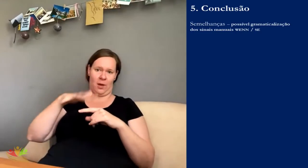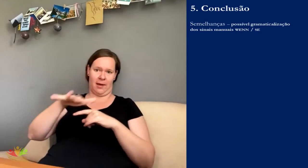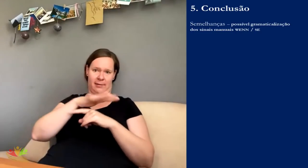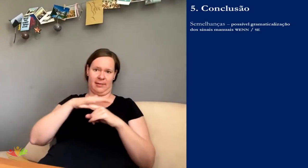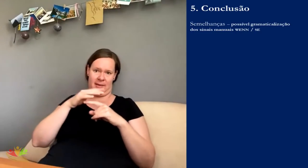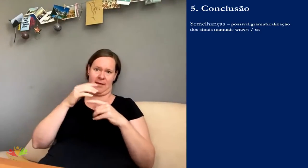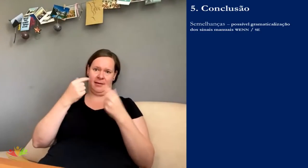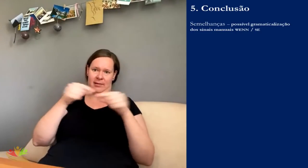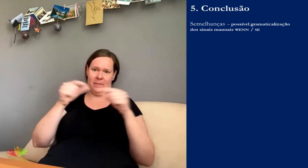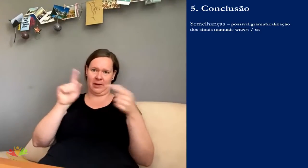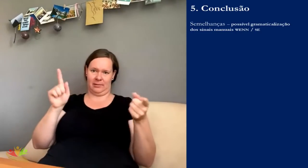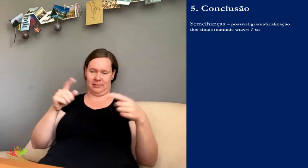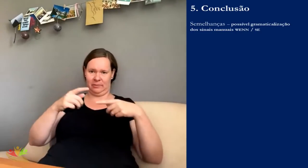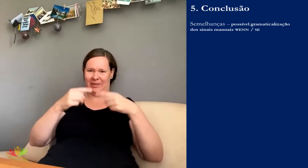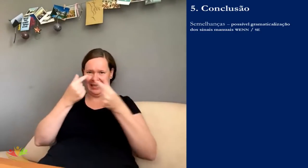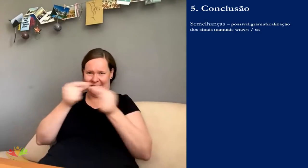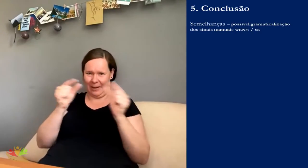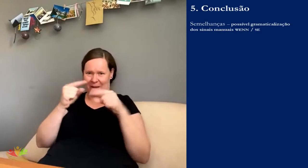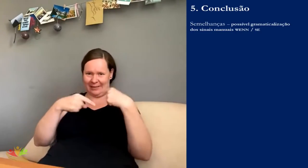não relacionados.